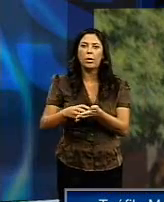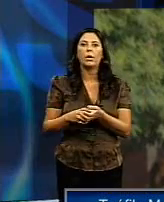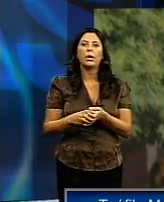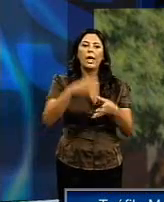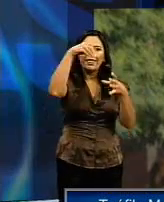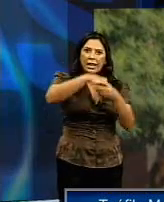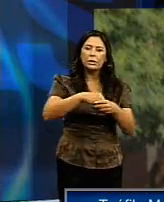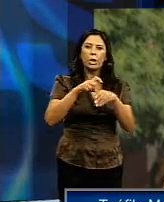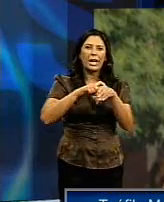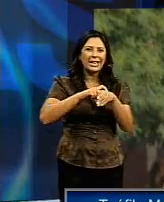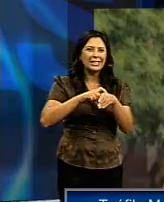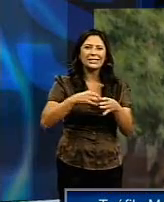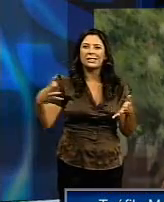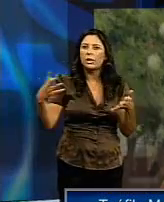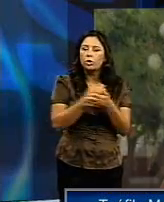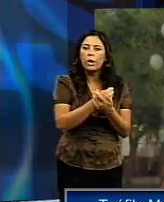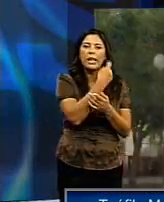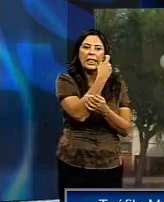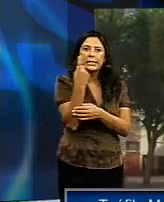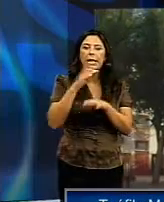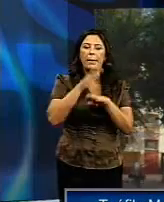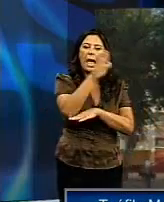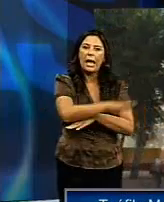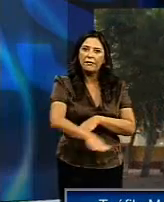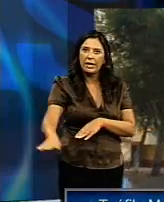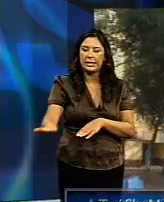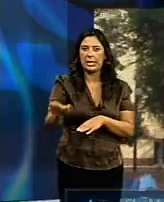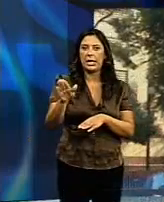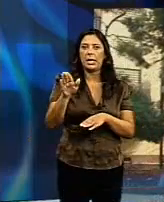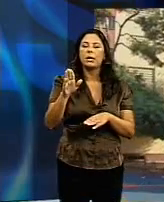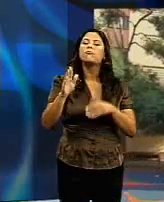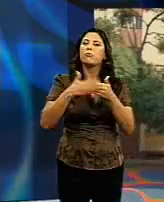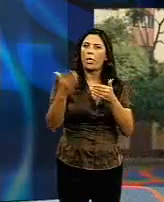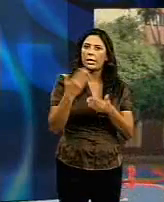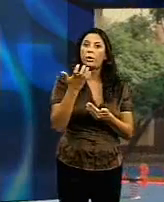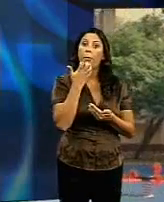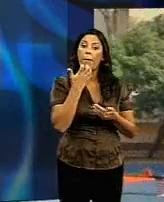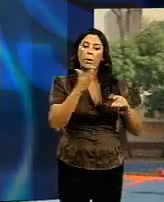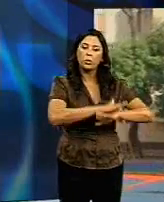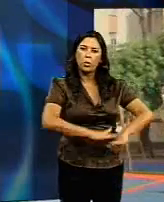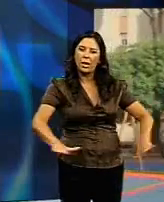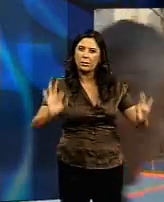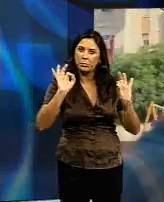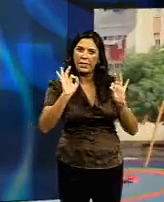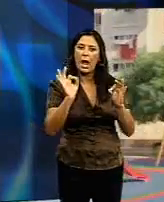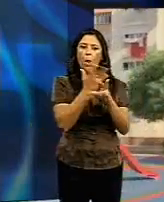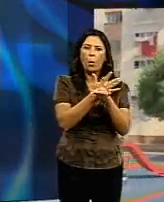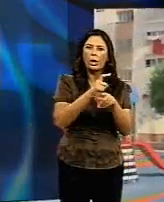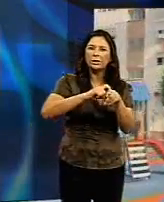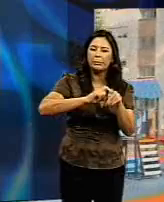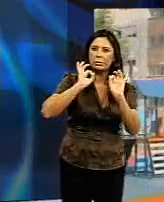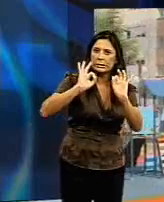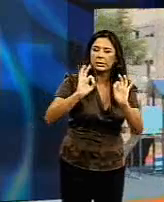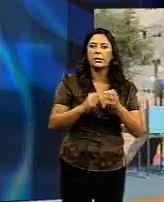con todas las características que hoy en día requiere un parque infantil moderno, desde la pavimentación del suelo hasta el tipo de juegos, sobre